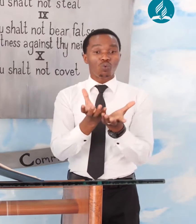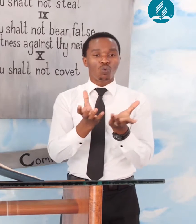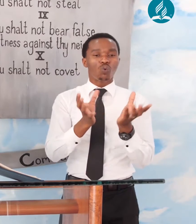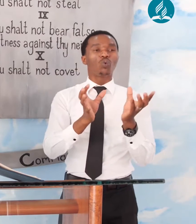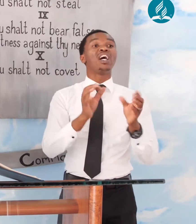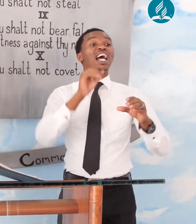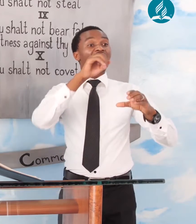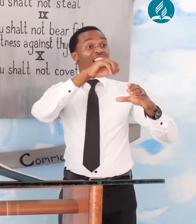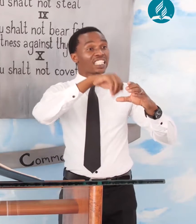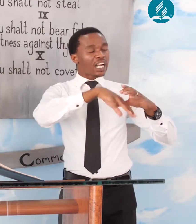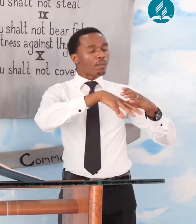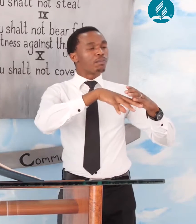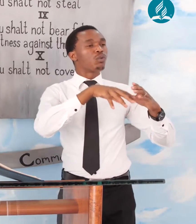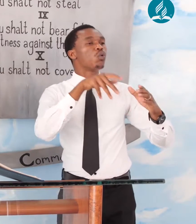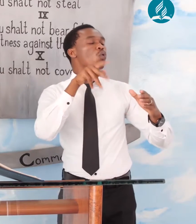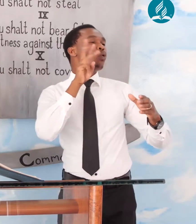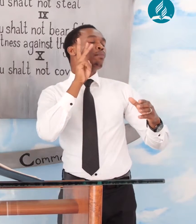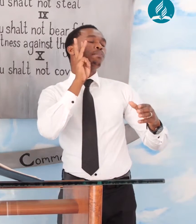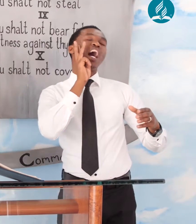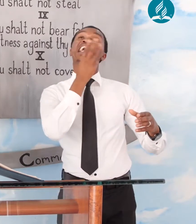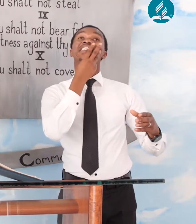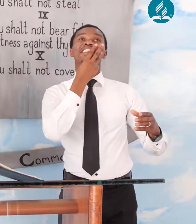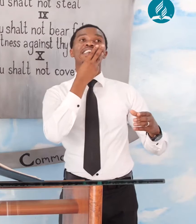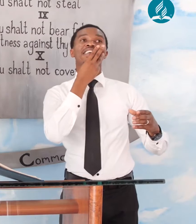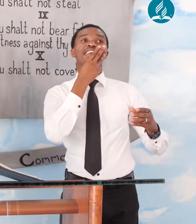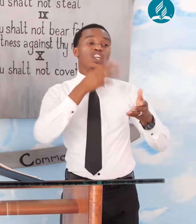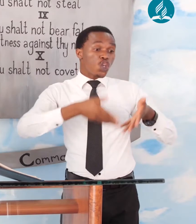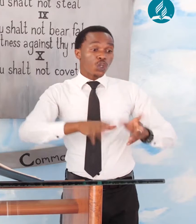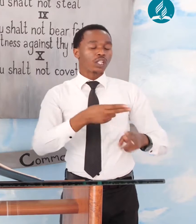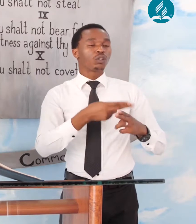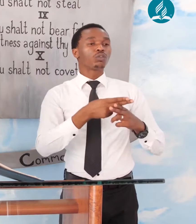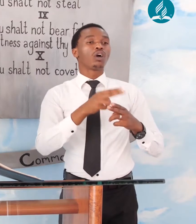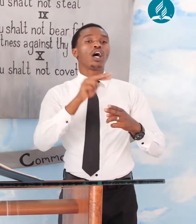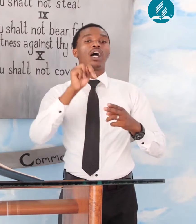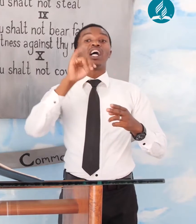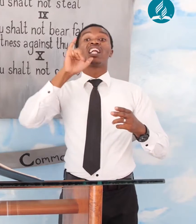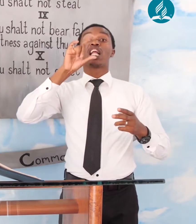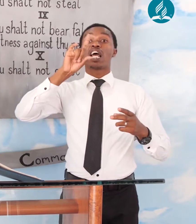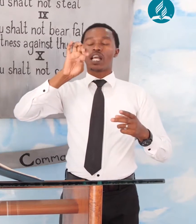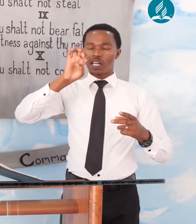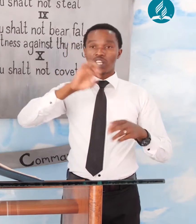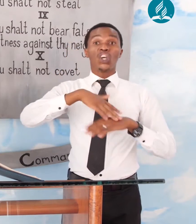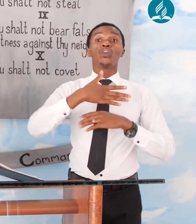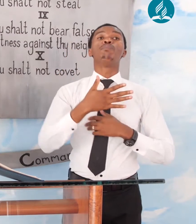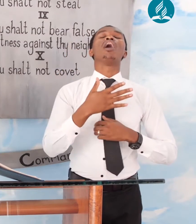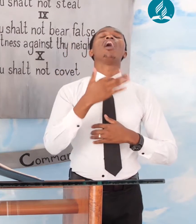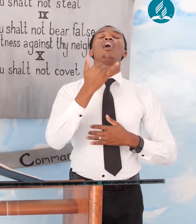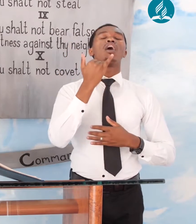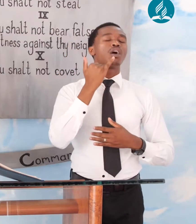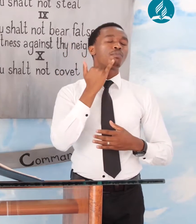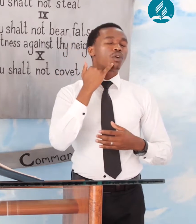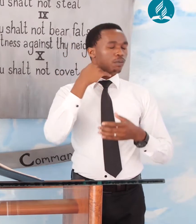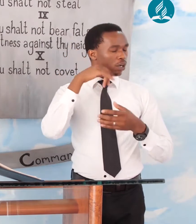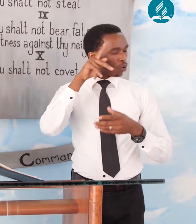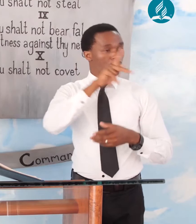rufunzo rw'umugezi wa Nili maze ubwo umwana w'umwami umukobwa w'umwami yaraje